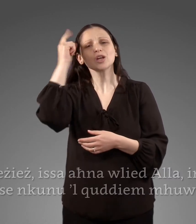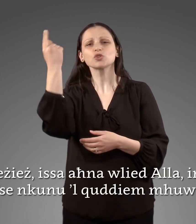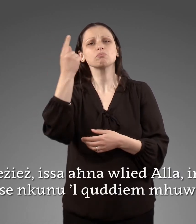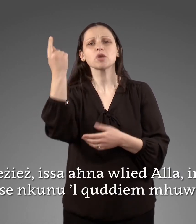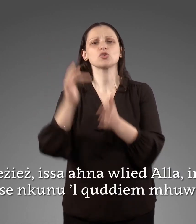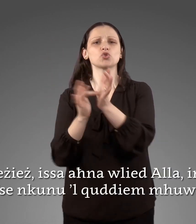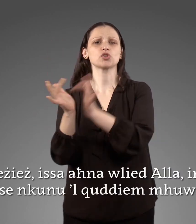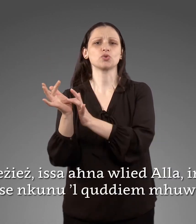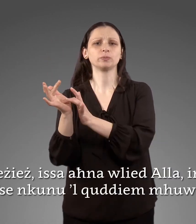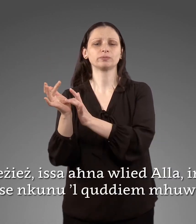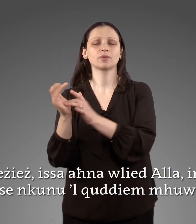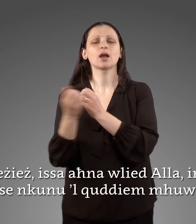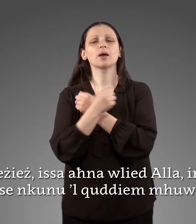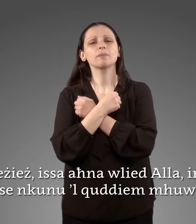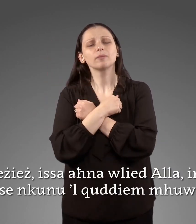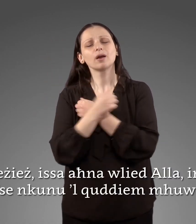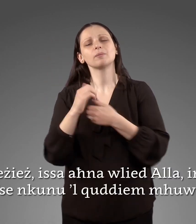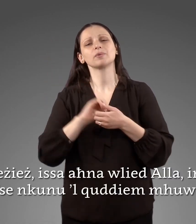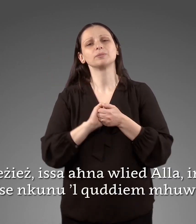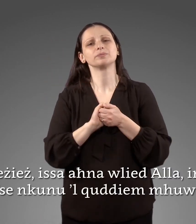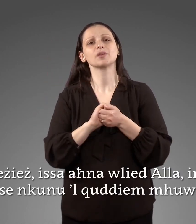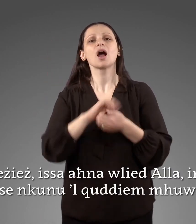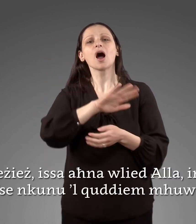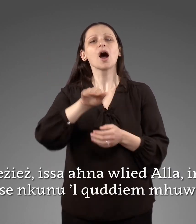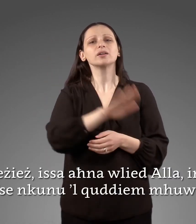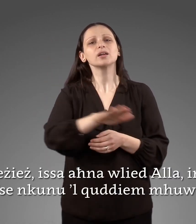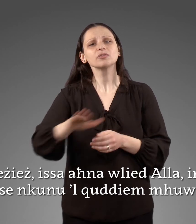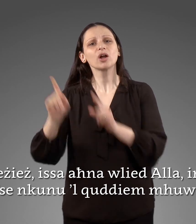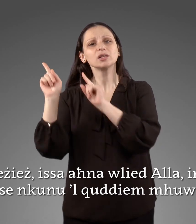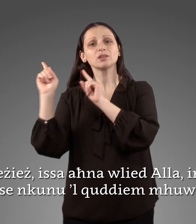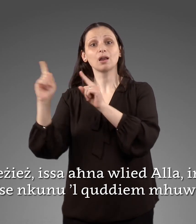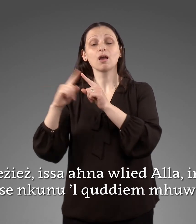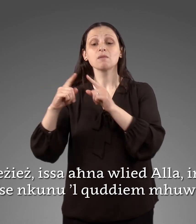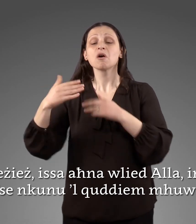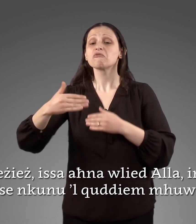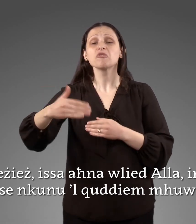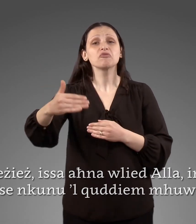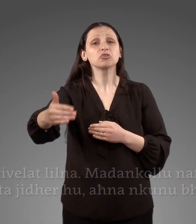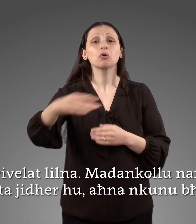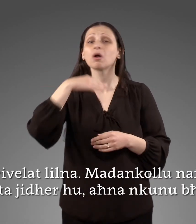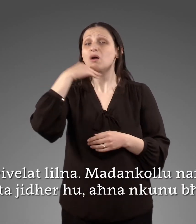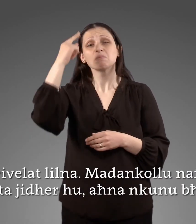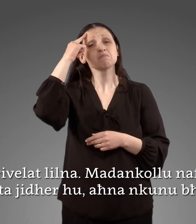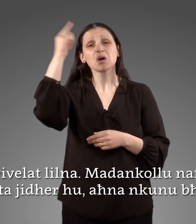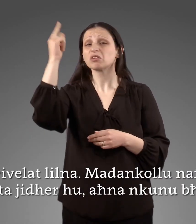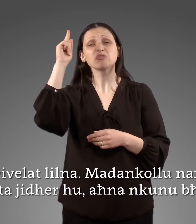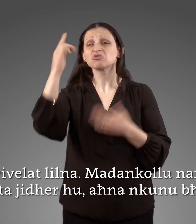Ezzis Issa aħna u li t'għalla Immas senkunu l-qoddjim Muwex il-rivelat l-nna